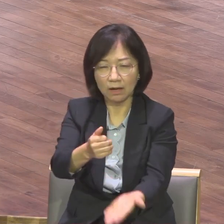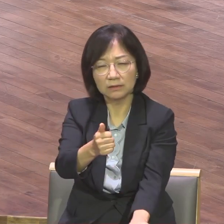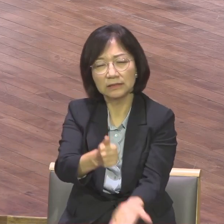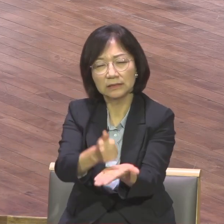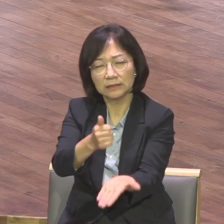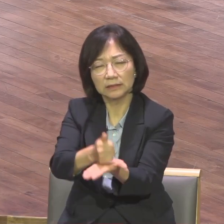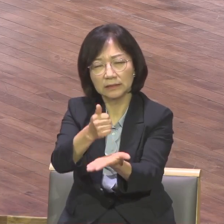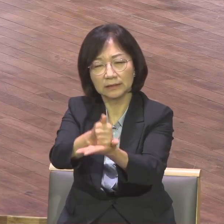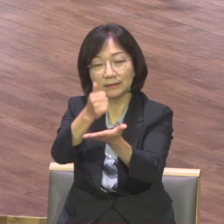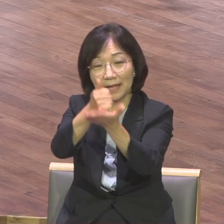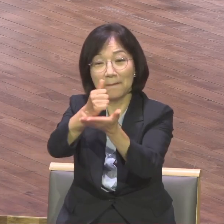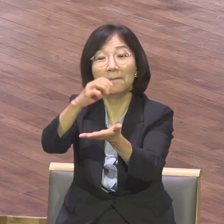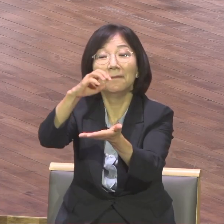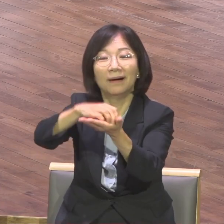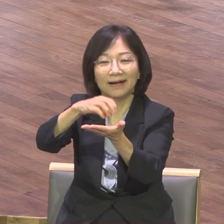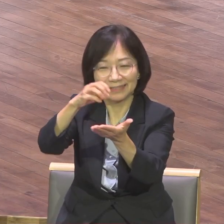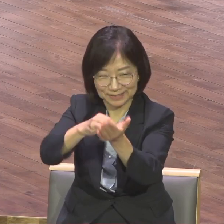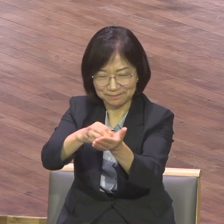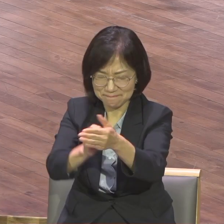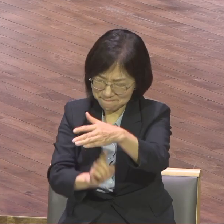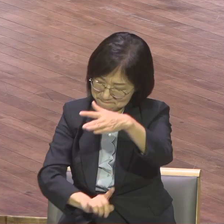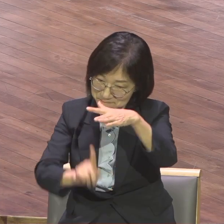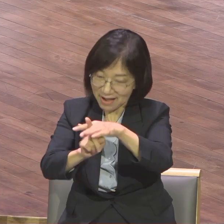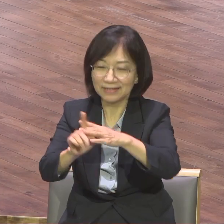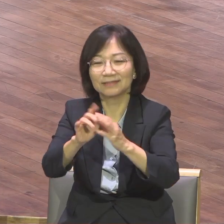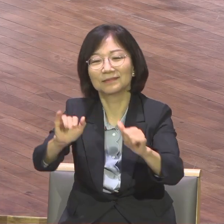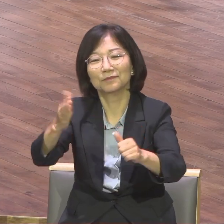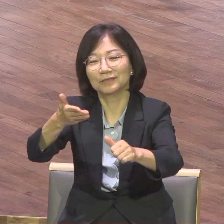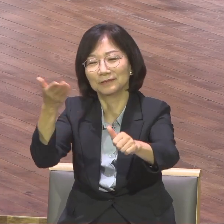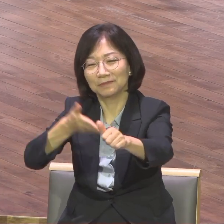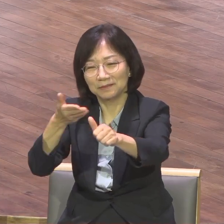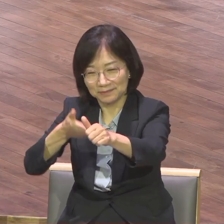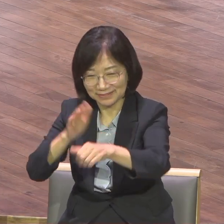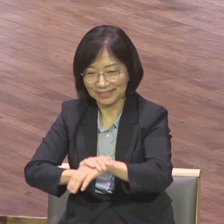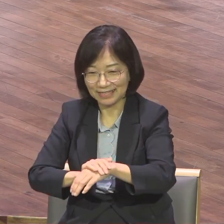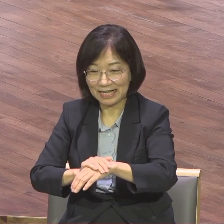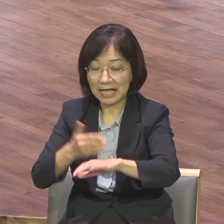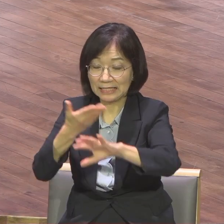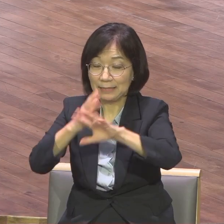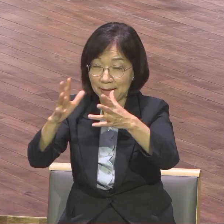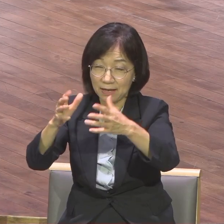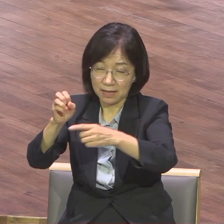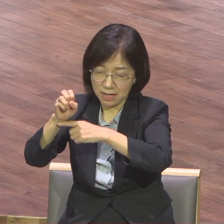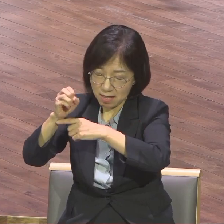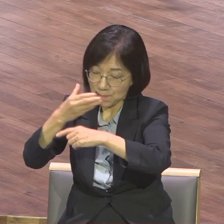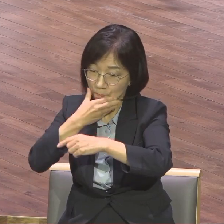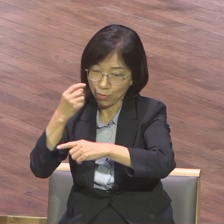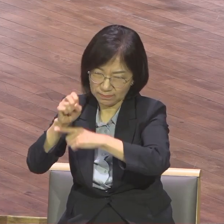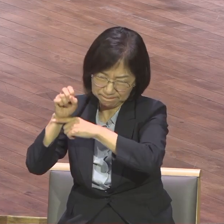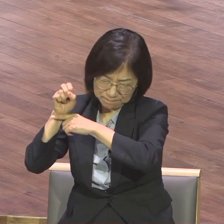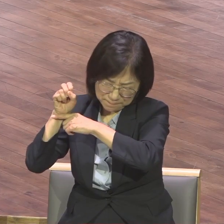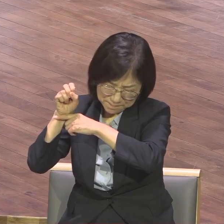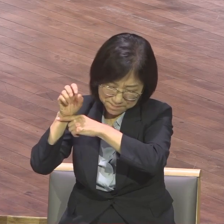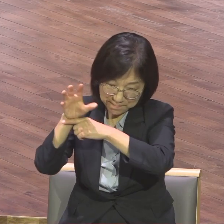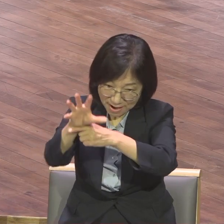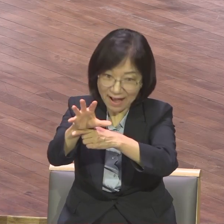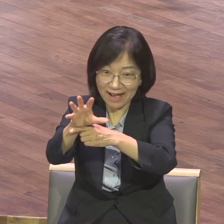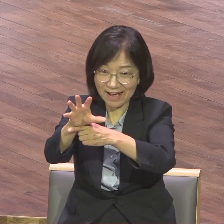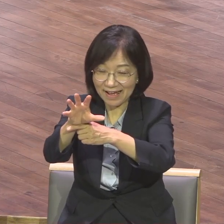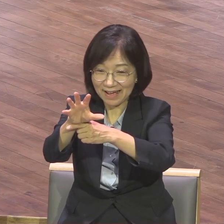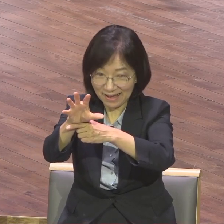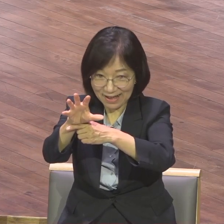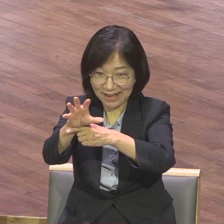바랍니다. 하나님 앞에 어떻게 인정받아요? 이방인의 빛으로 하나님 나라를 사용하여 주옵소서. 내가